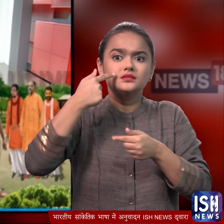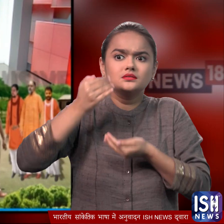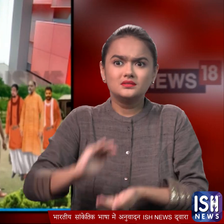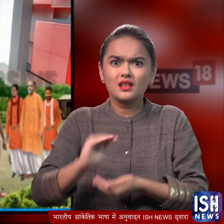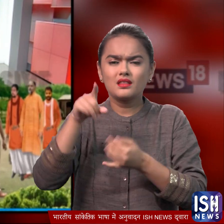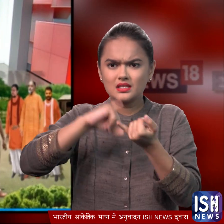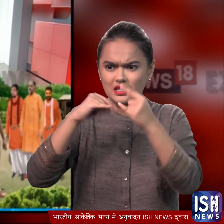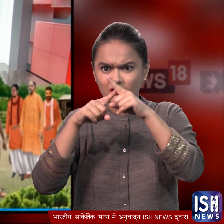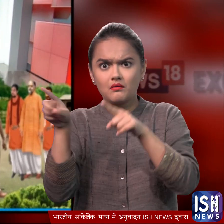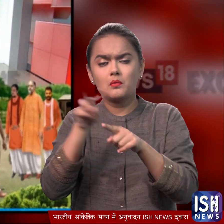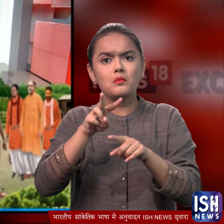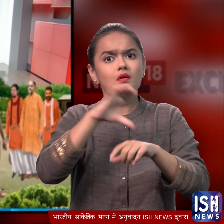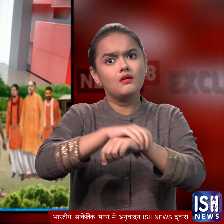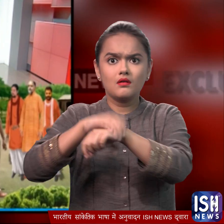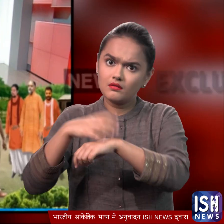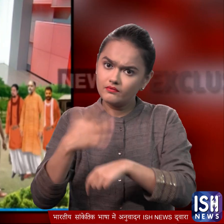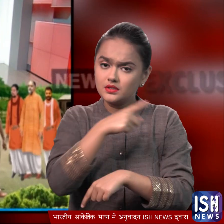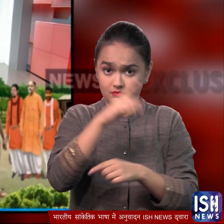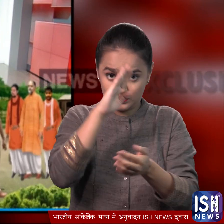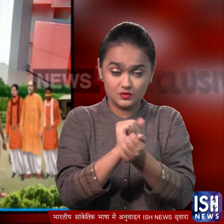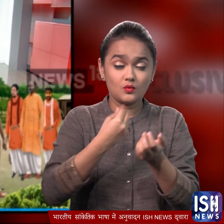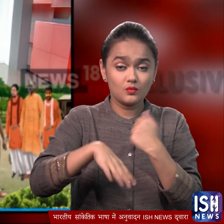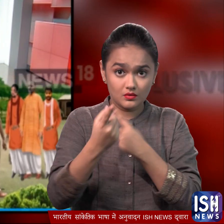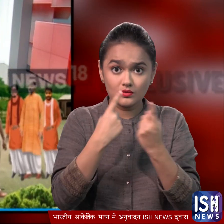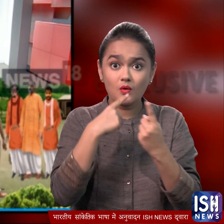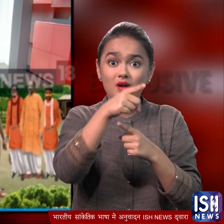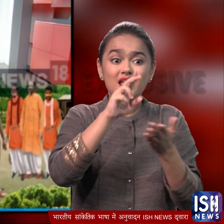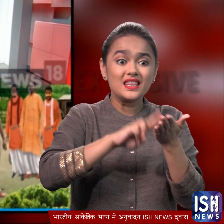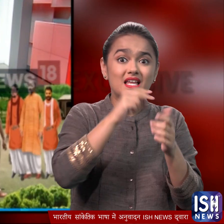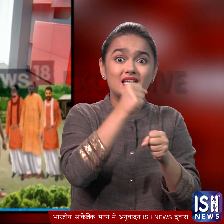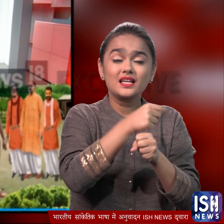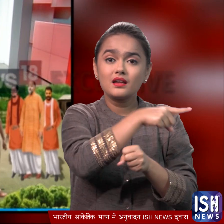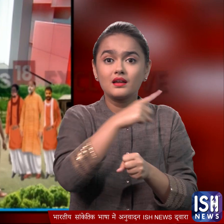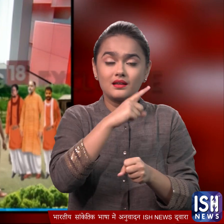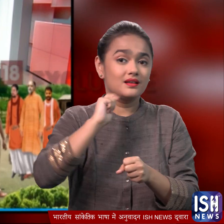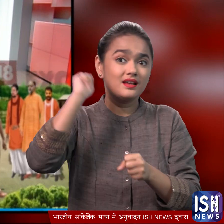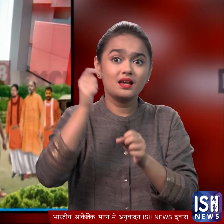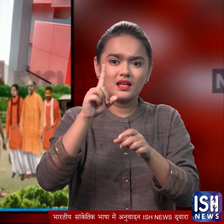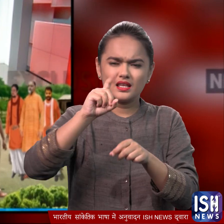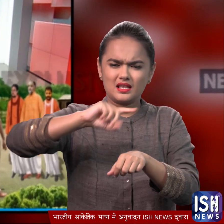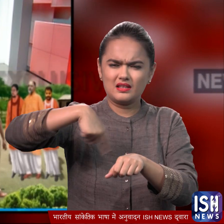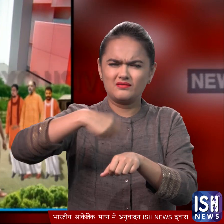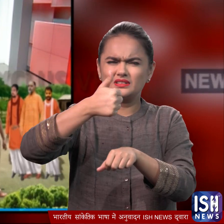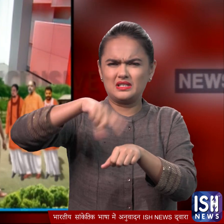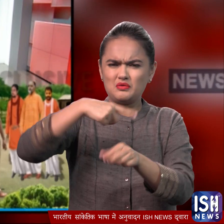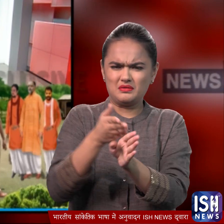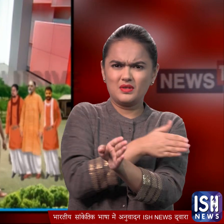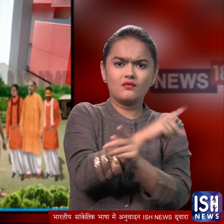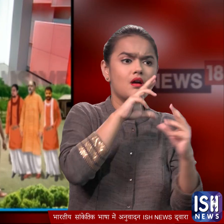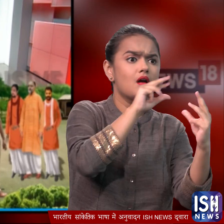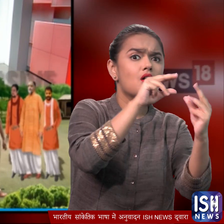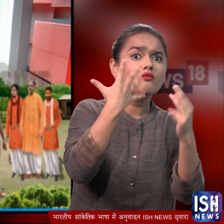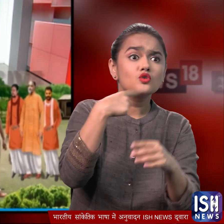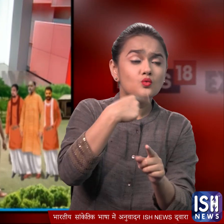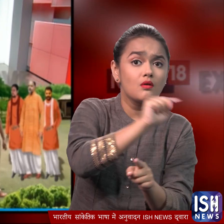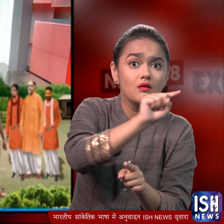हो गए। पुलिस इस मामले में उन लोगों से भी बात करने वाली है जिनसे नरेंद्र गिरी ने मौत से करीब 6 से 10 घंटे पहले बात की थी। खबर